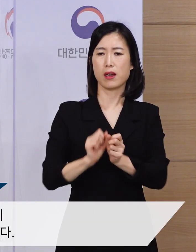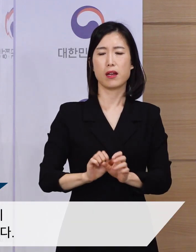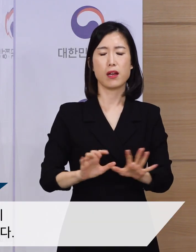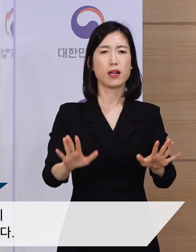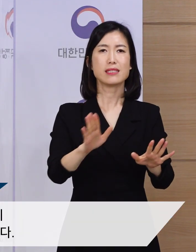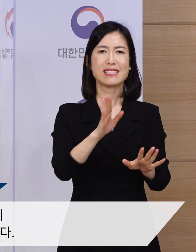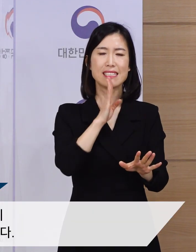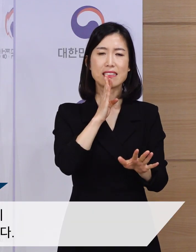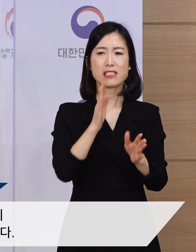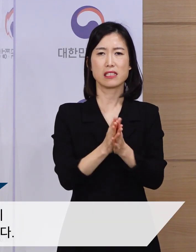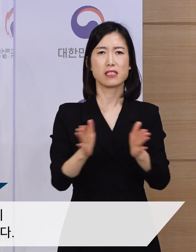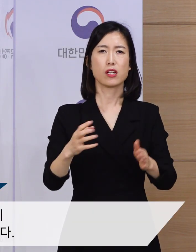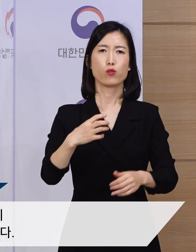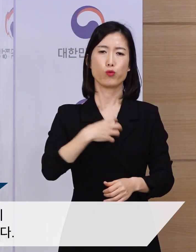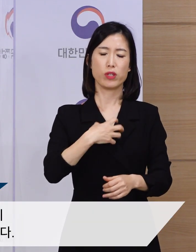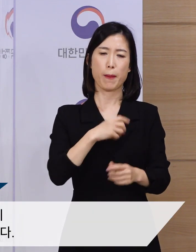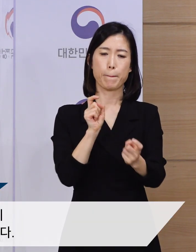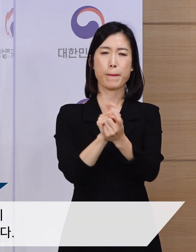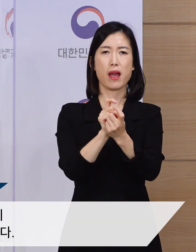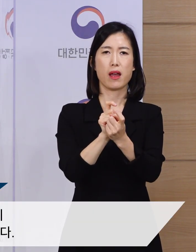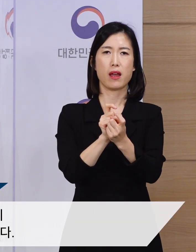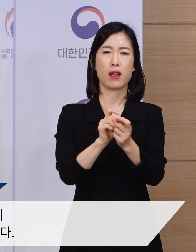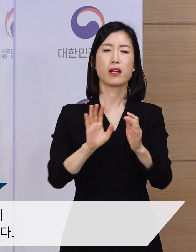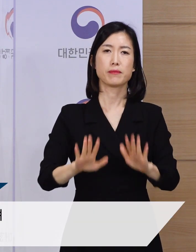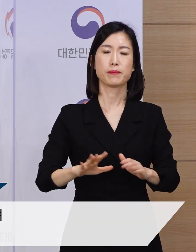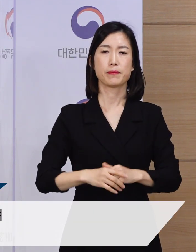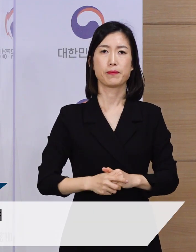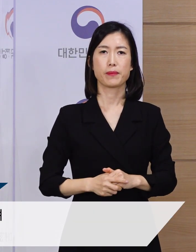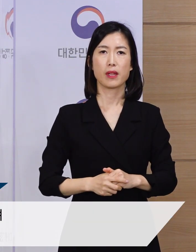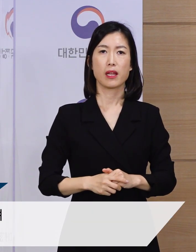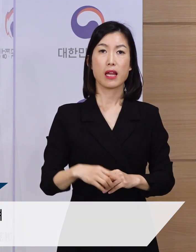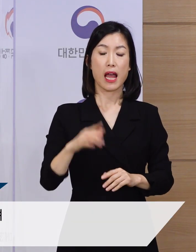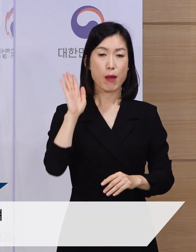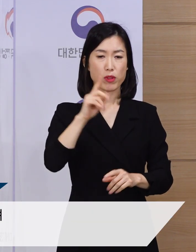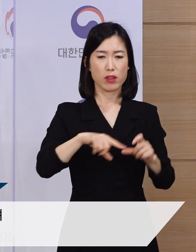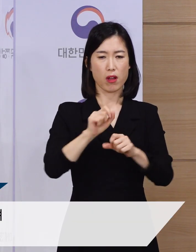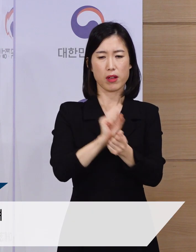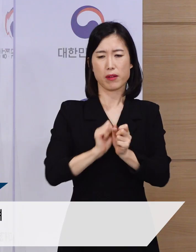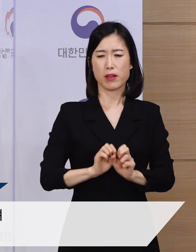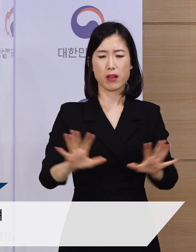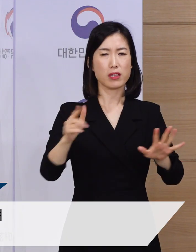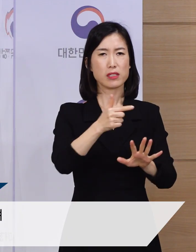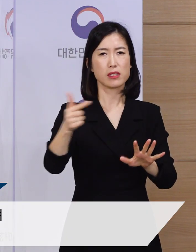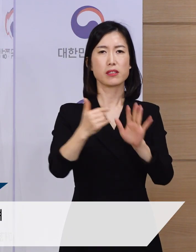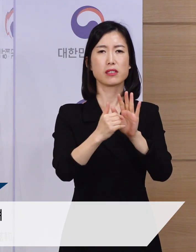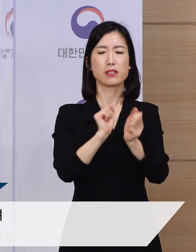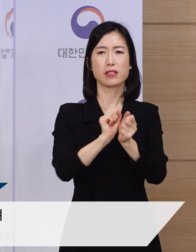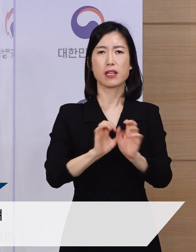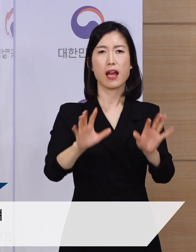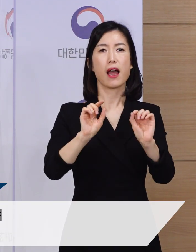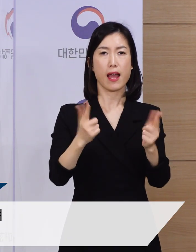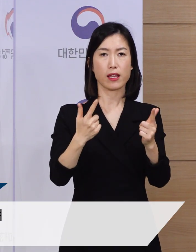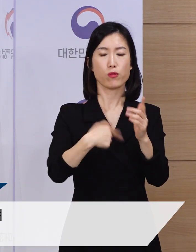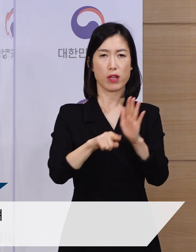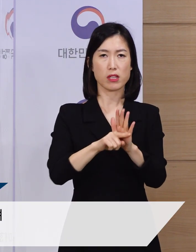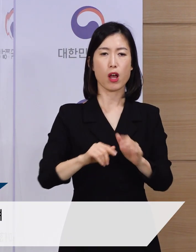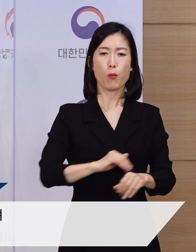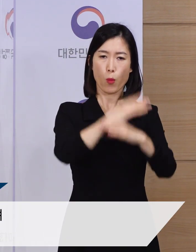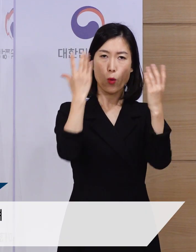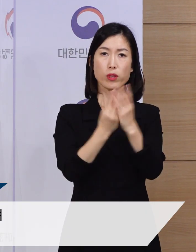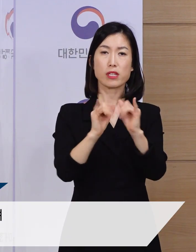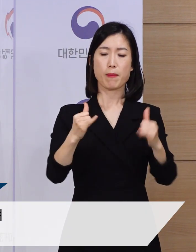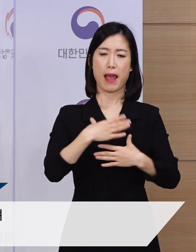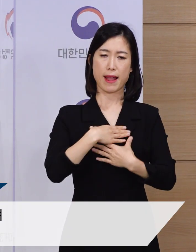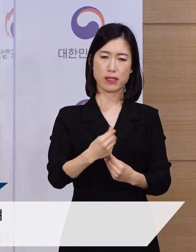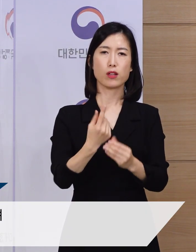시작되는 위기 상황에 직면해 있습니다. 대규모의 확산을 막고 우리 모두의 안전을 위하여